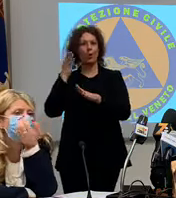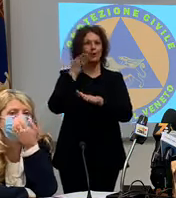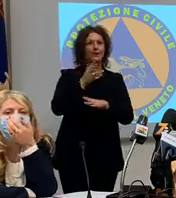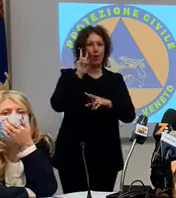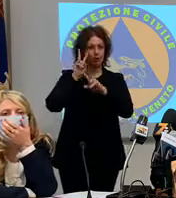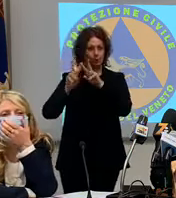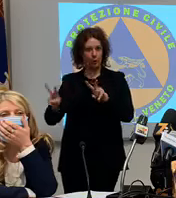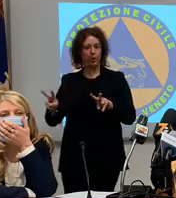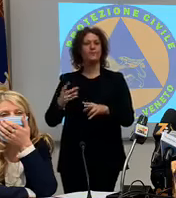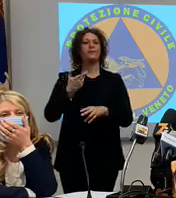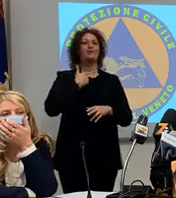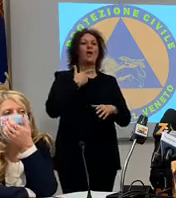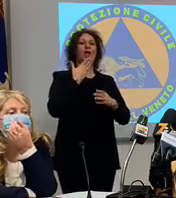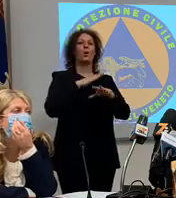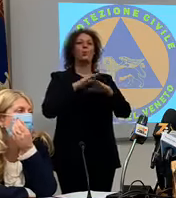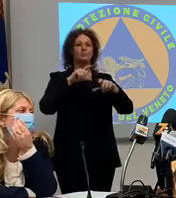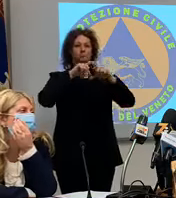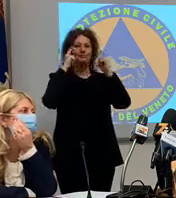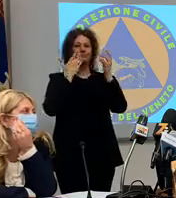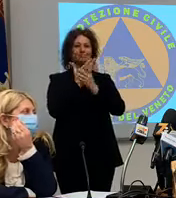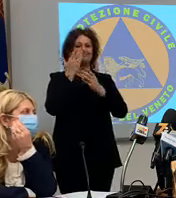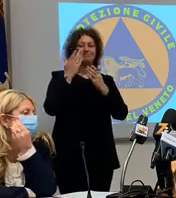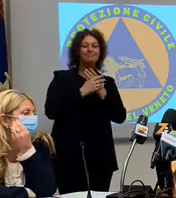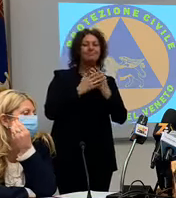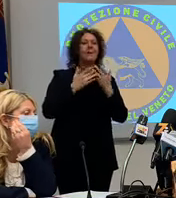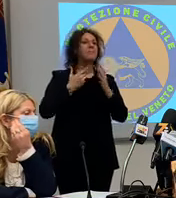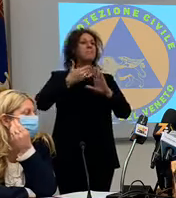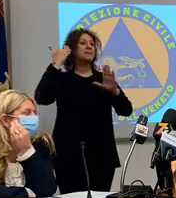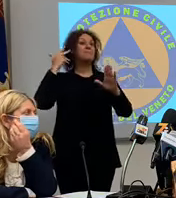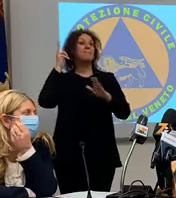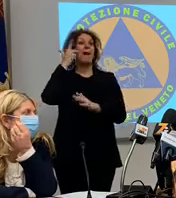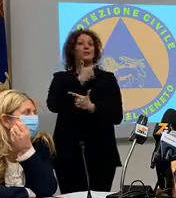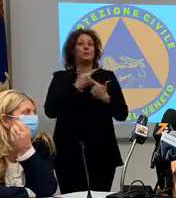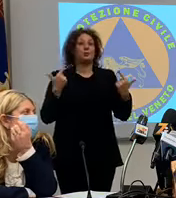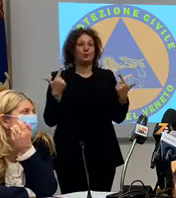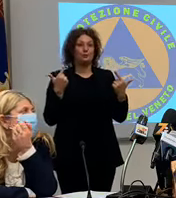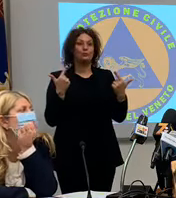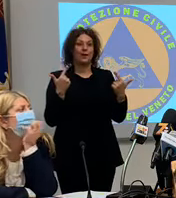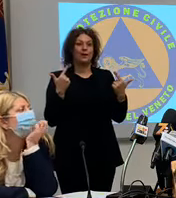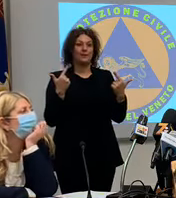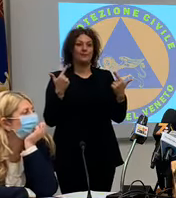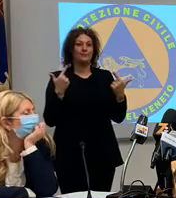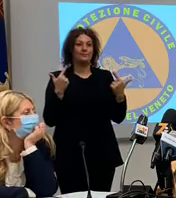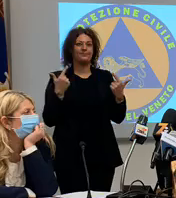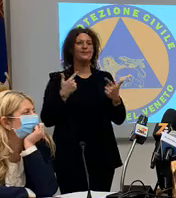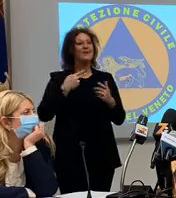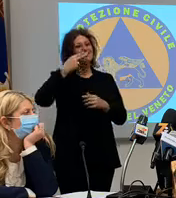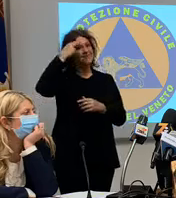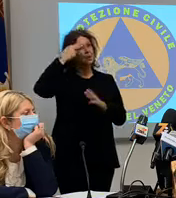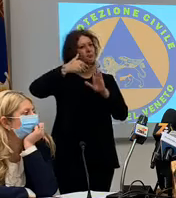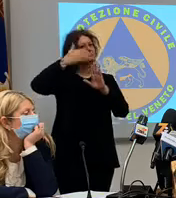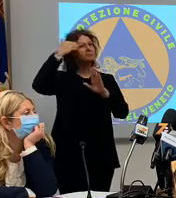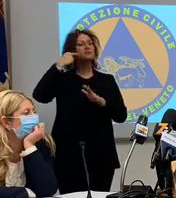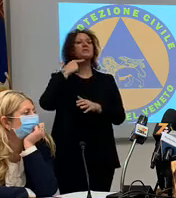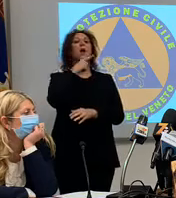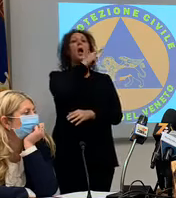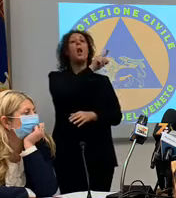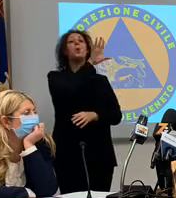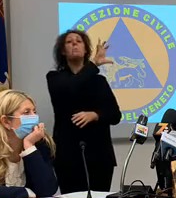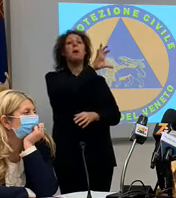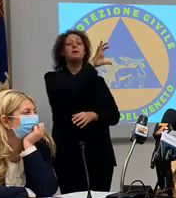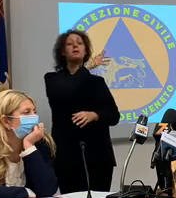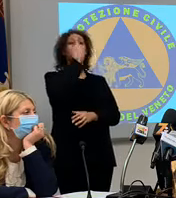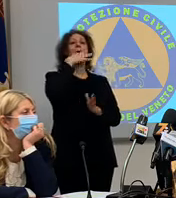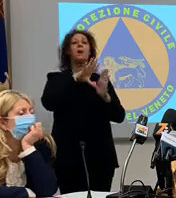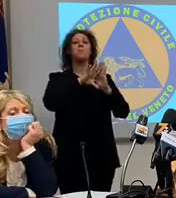marzo non avevamo capite vi ricordate quante volte mi mi avete chiesto Ma la Lombardia ma l'Emilia Romagna io cosa vi dicevo sempre